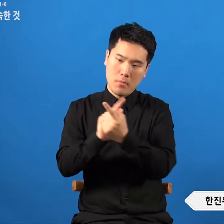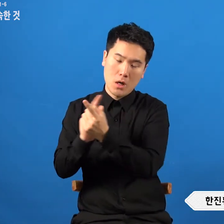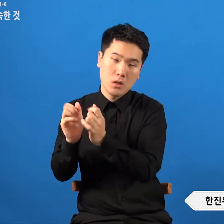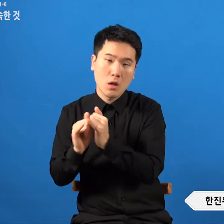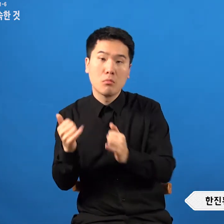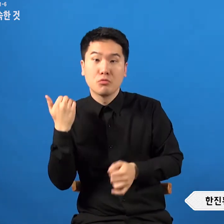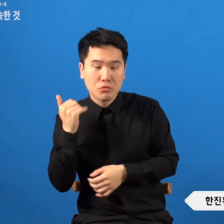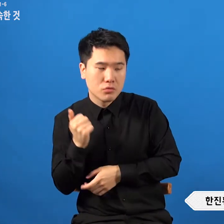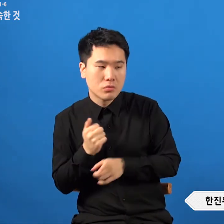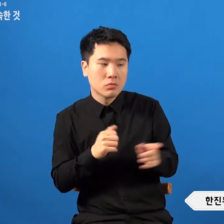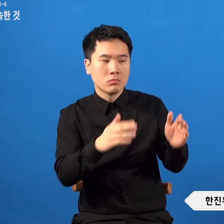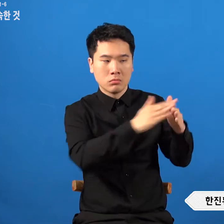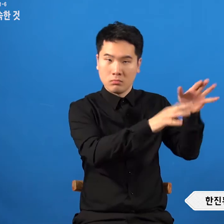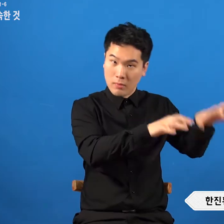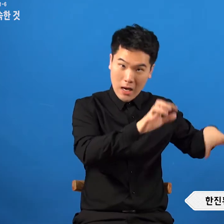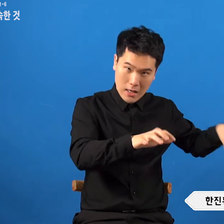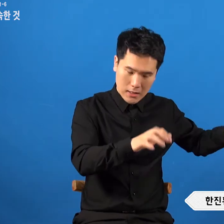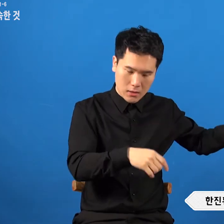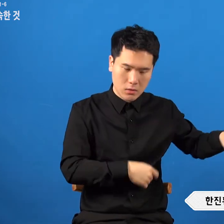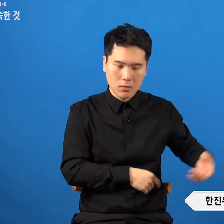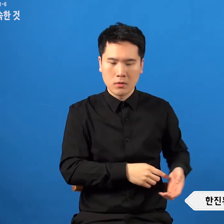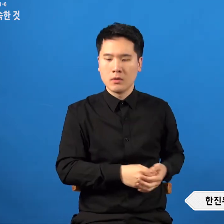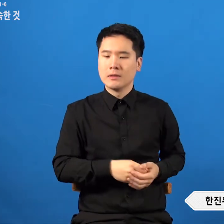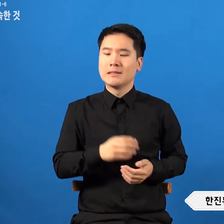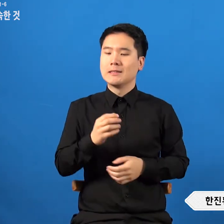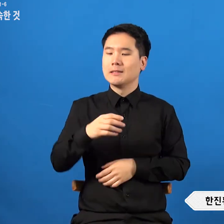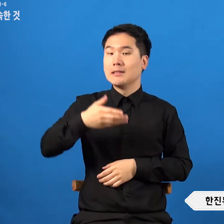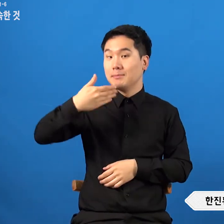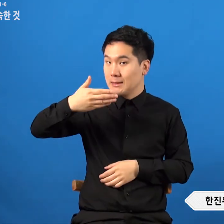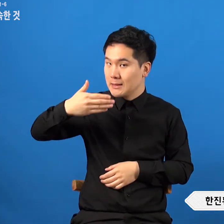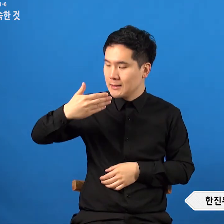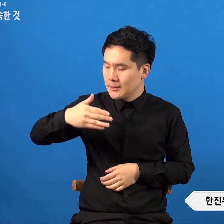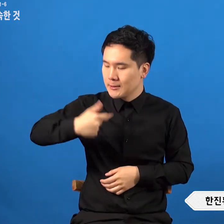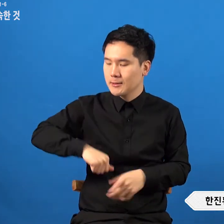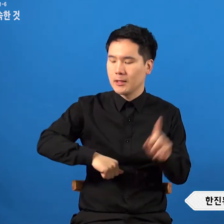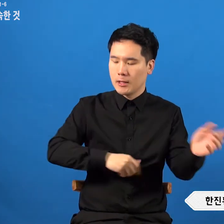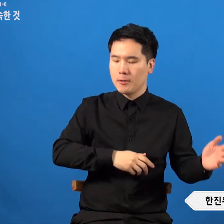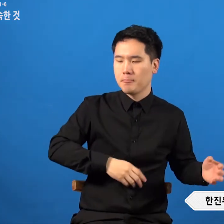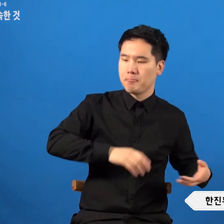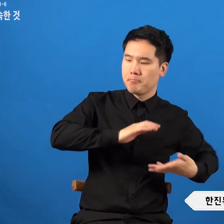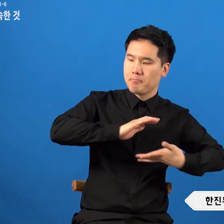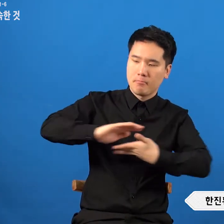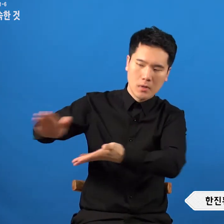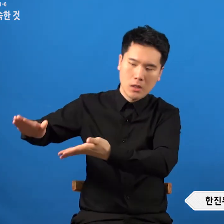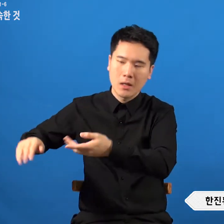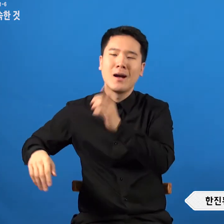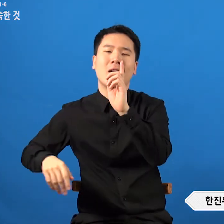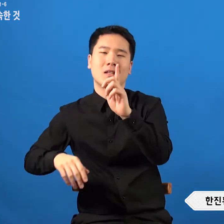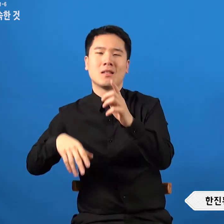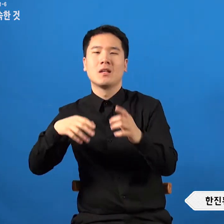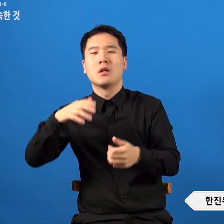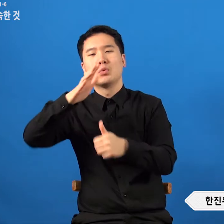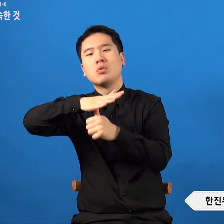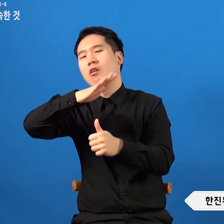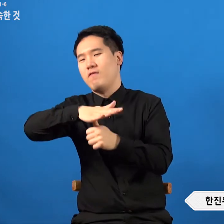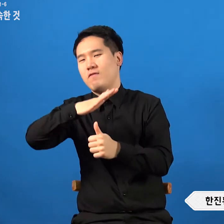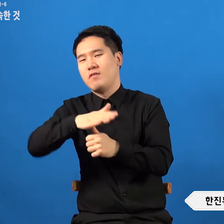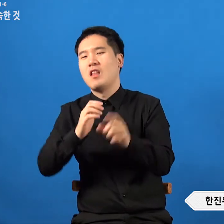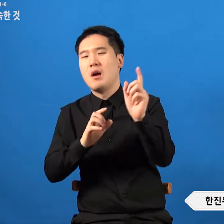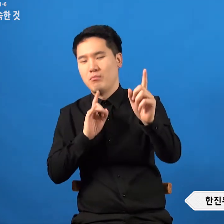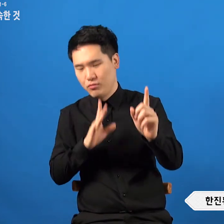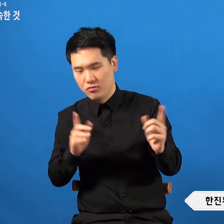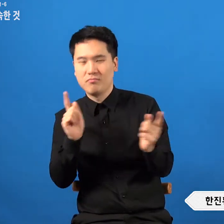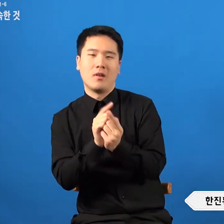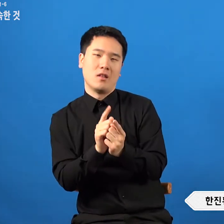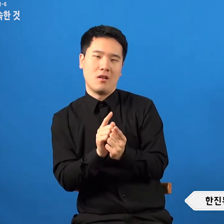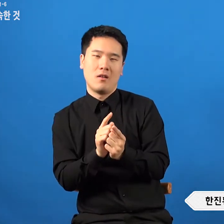마을에서부터 와서 음식을 날라다 주는 소년 하나가 유일합니다. 그 소년에게라도 예수님을